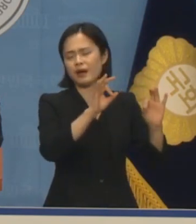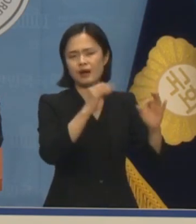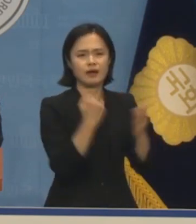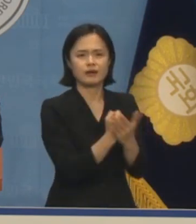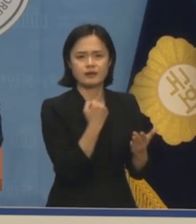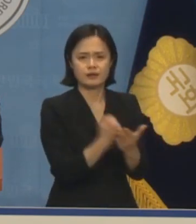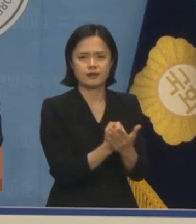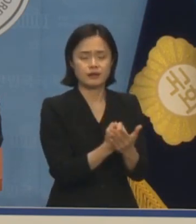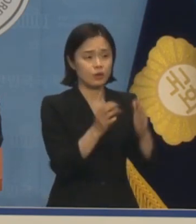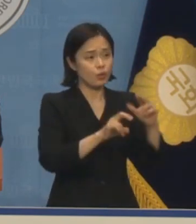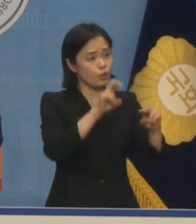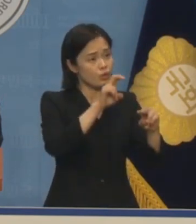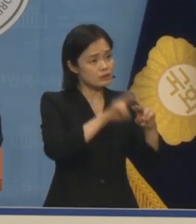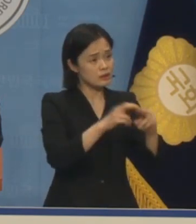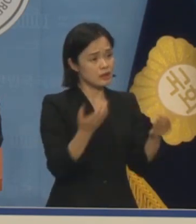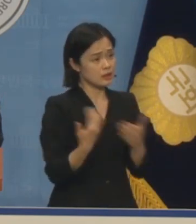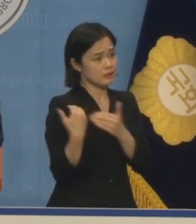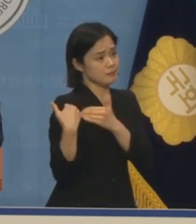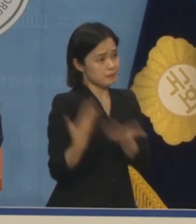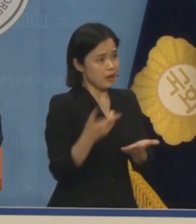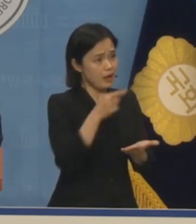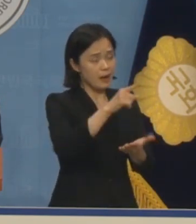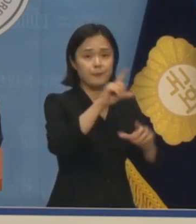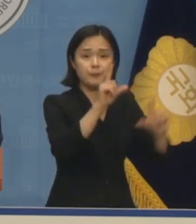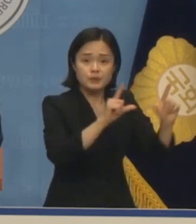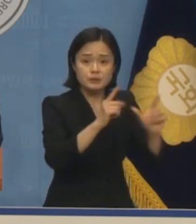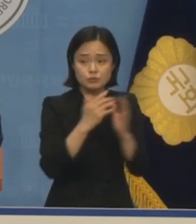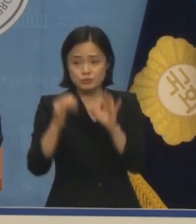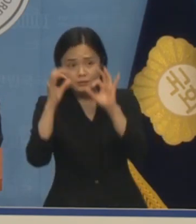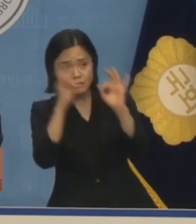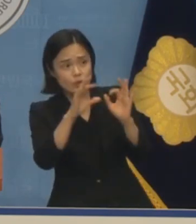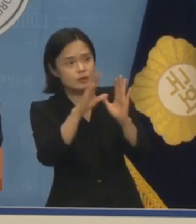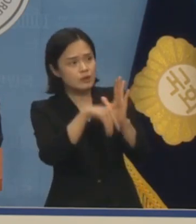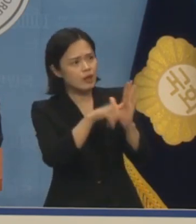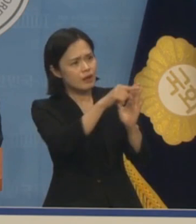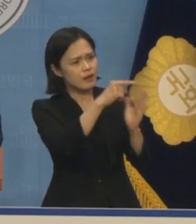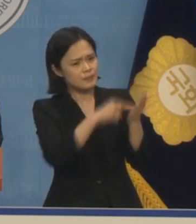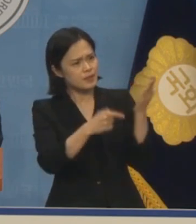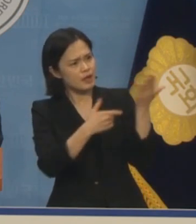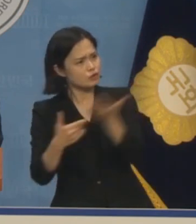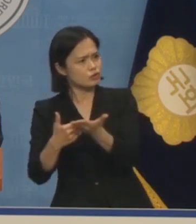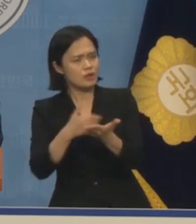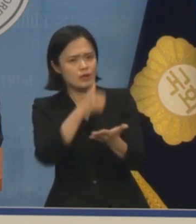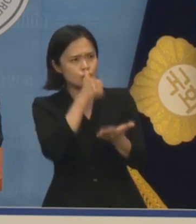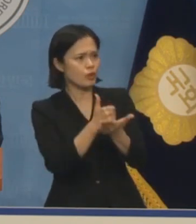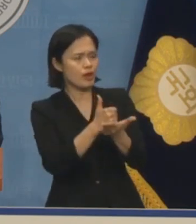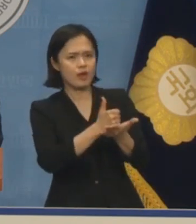직무 수행을 내팽개치는 직무유기는 국민에게 큰 피해를 끼치는 엄연한 범죄